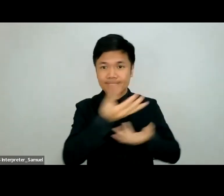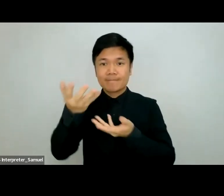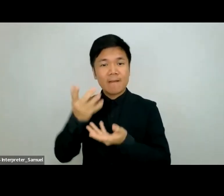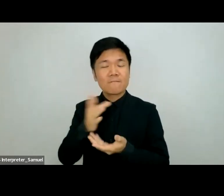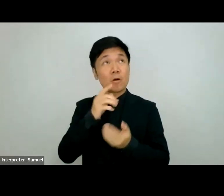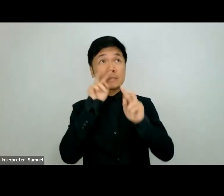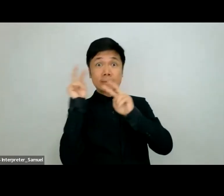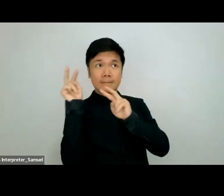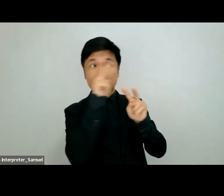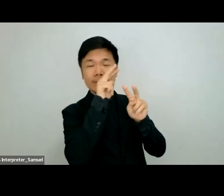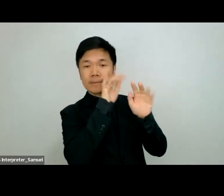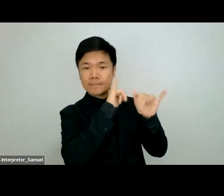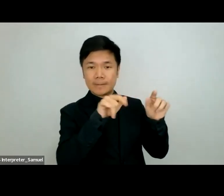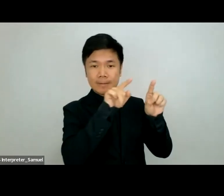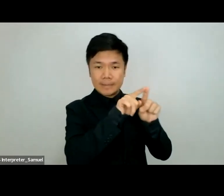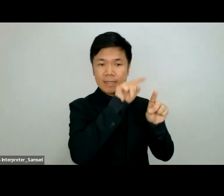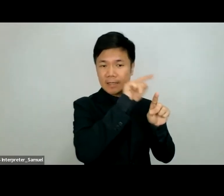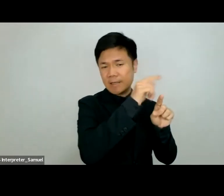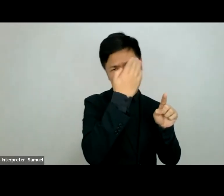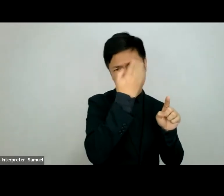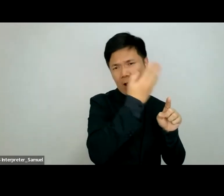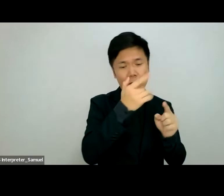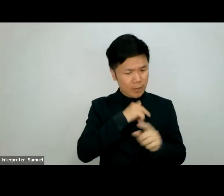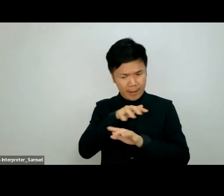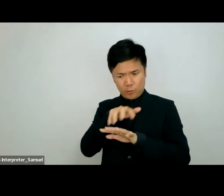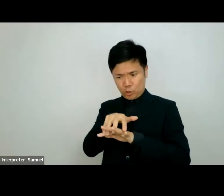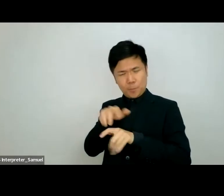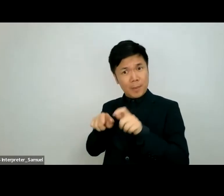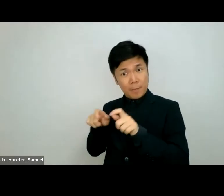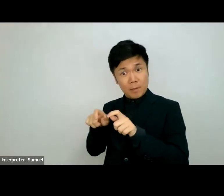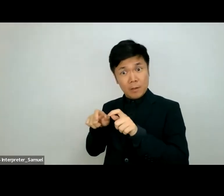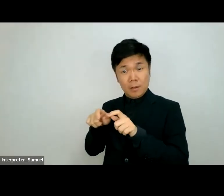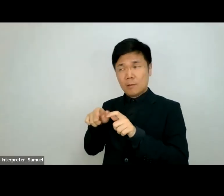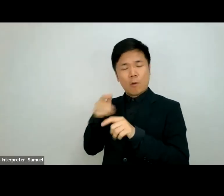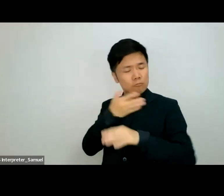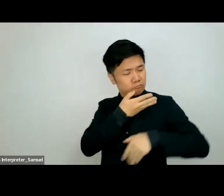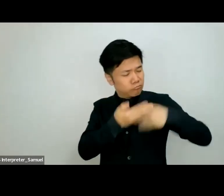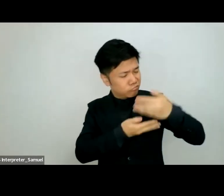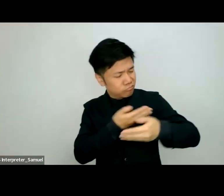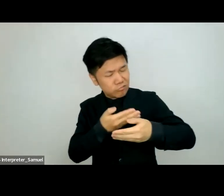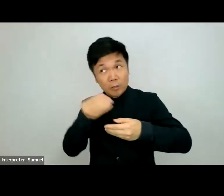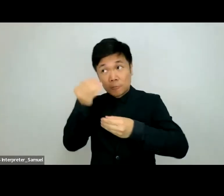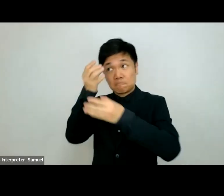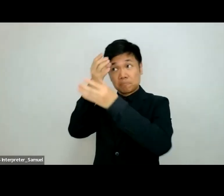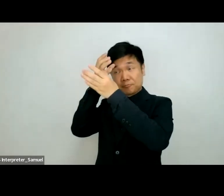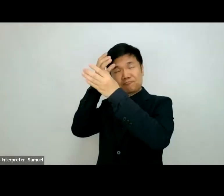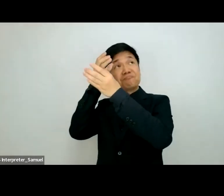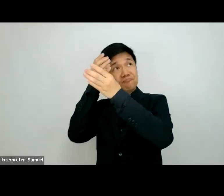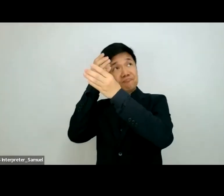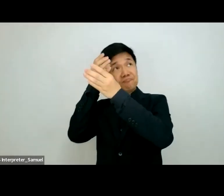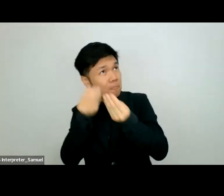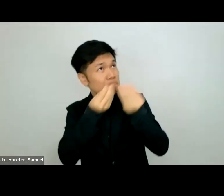à la formation des règlements régionaux en proposant le principe de la sagesse locale et les